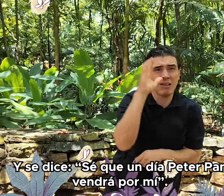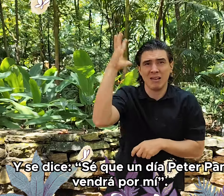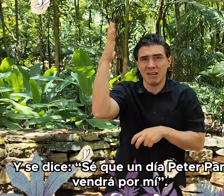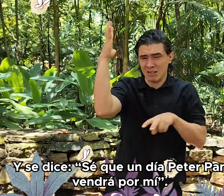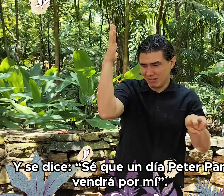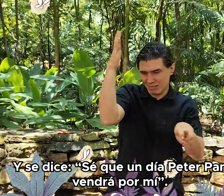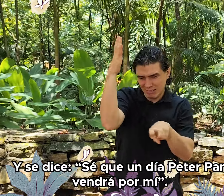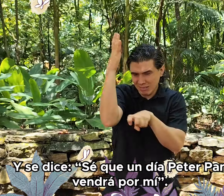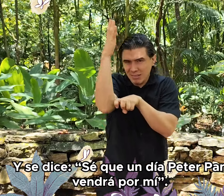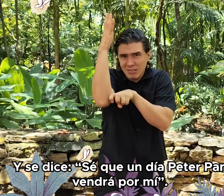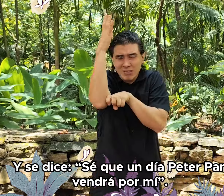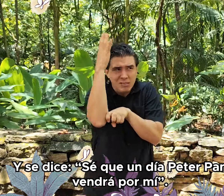Peter Pan vendrá por mí.